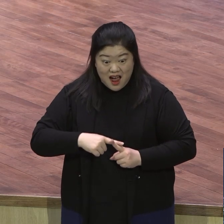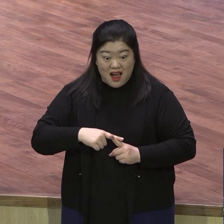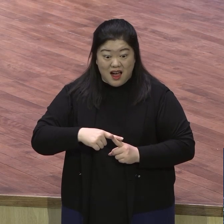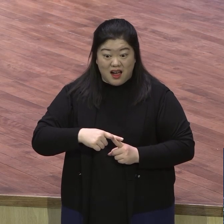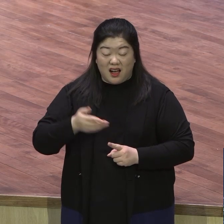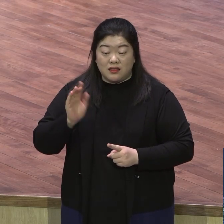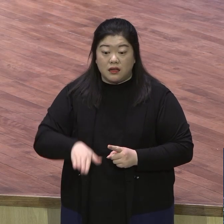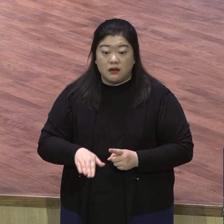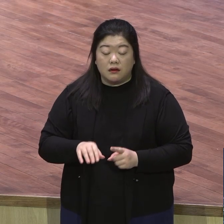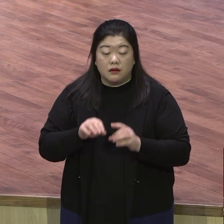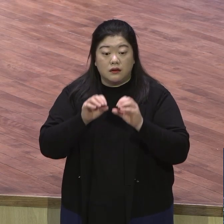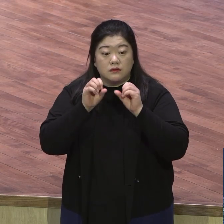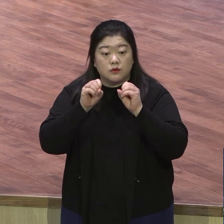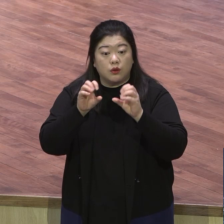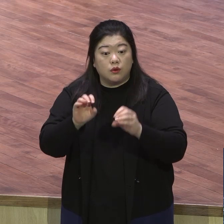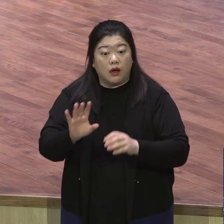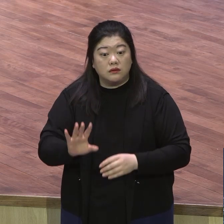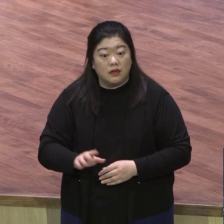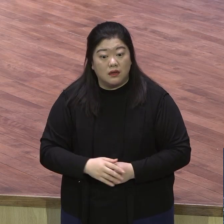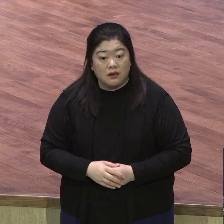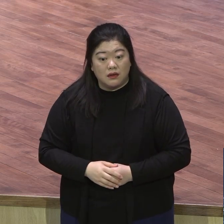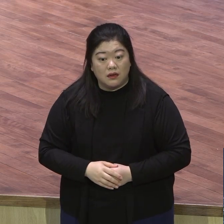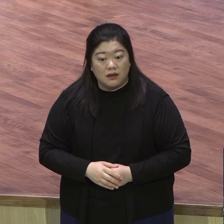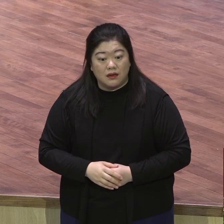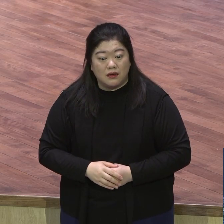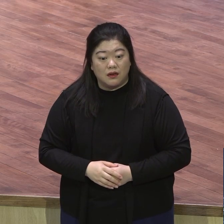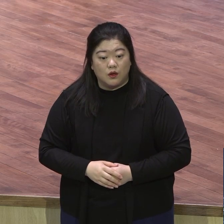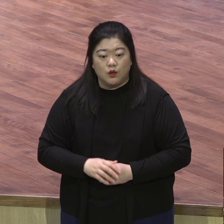국회원 300명인데 기독교는 몇 명 있습니까?